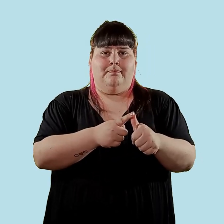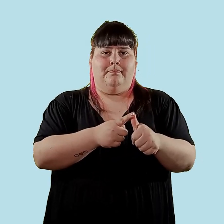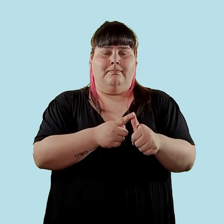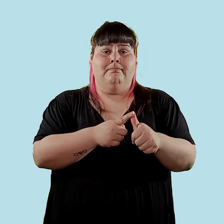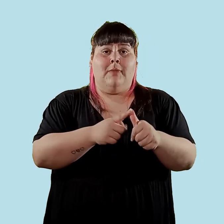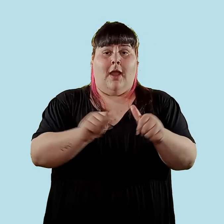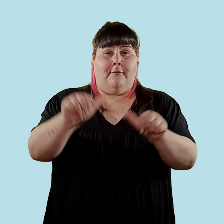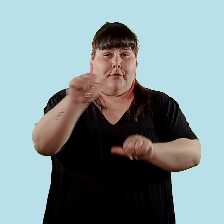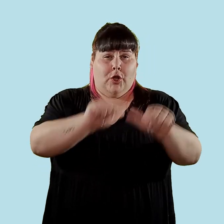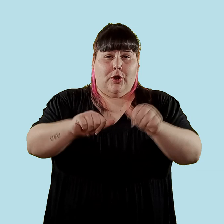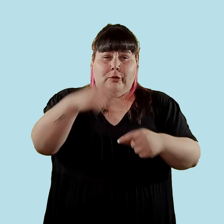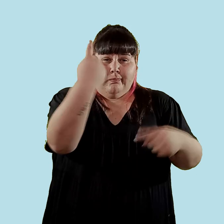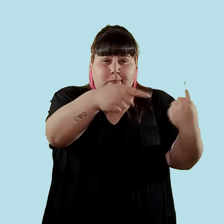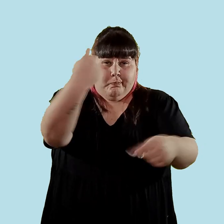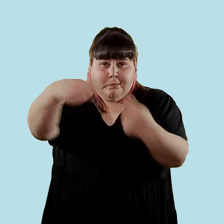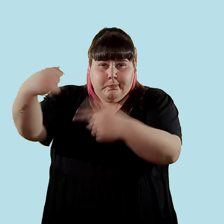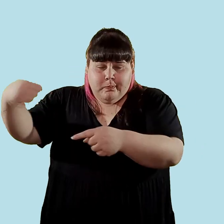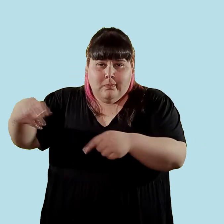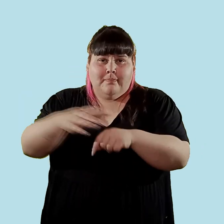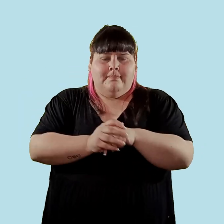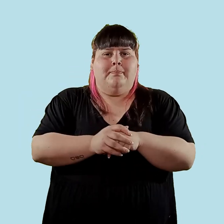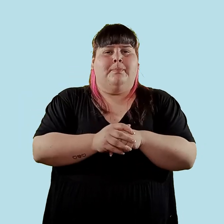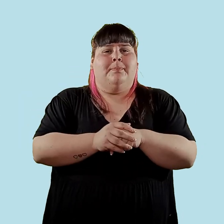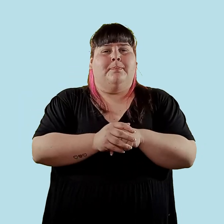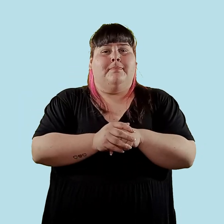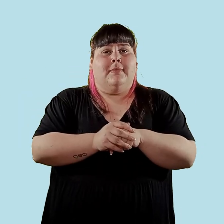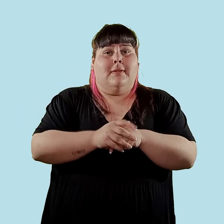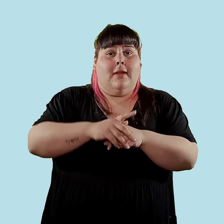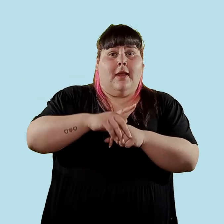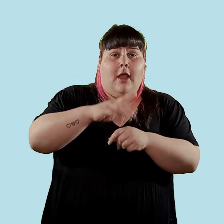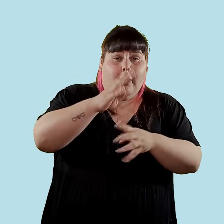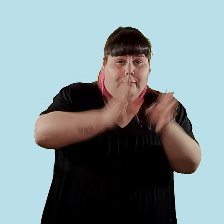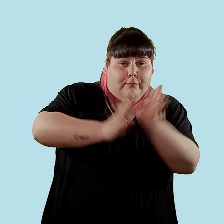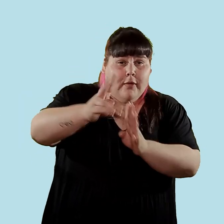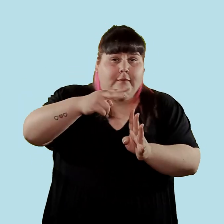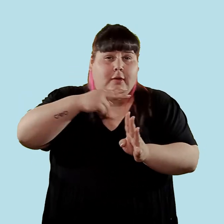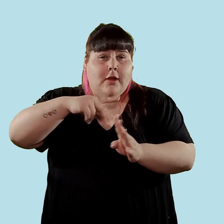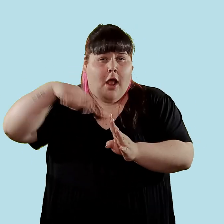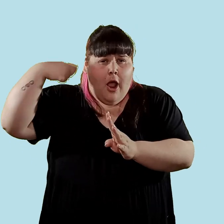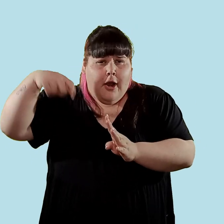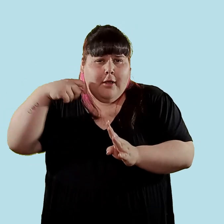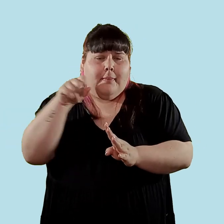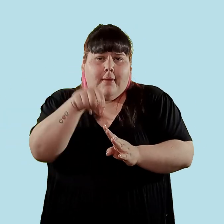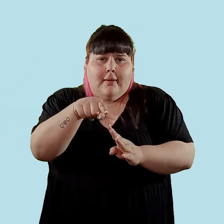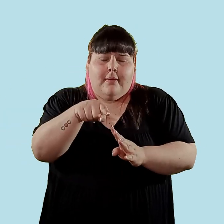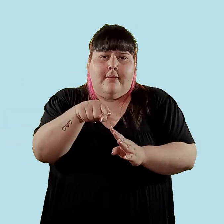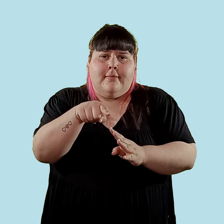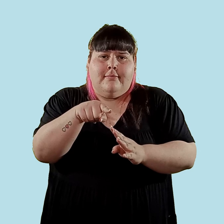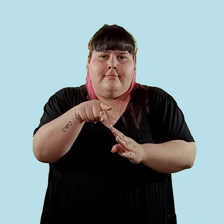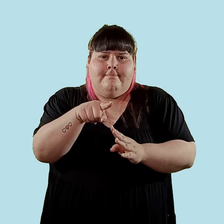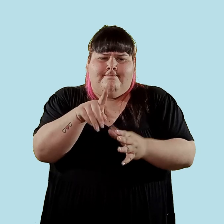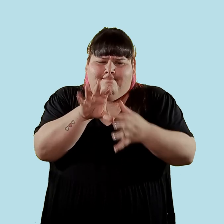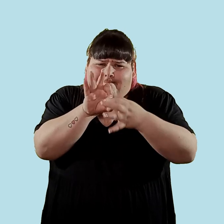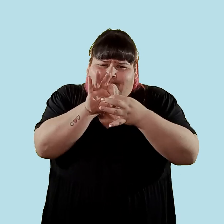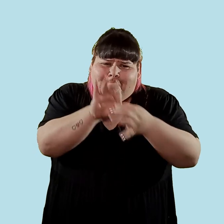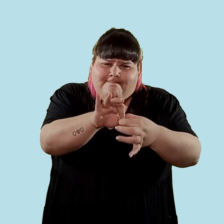Diversidad biológica. Muchas especies de flora y fauna silvestres dependen completamente de